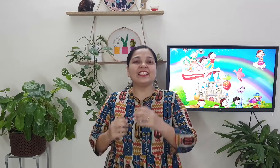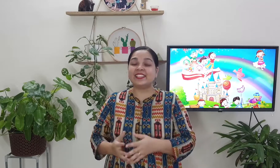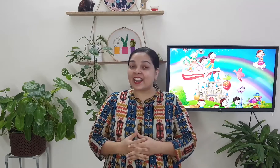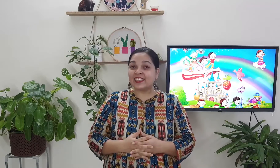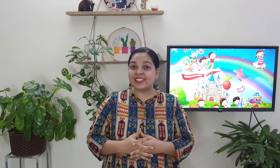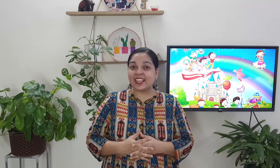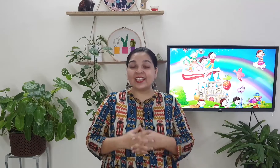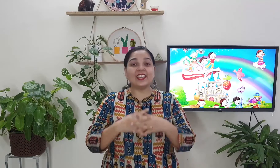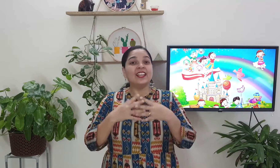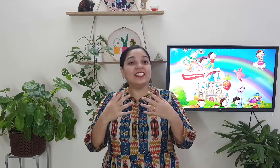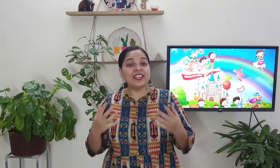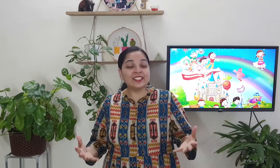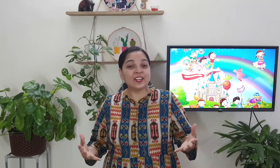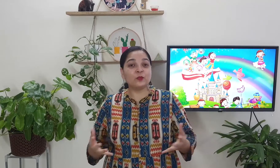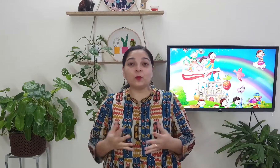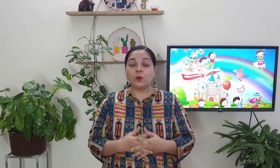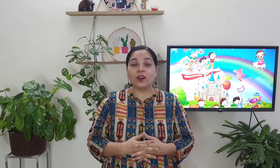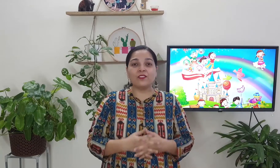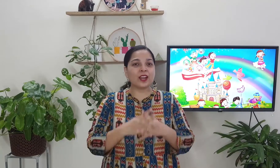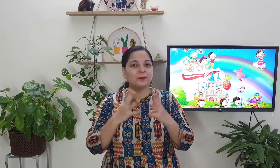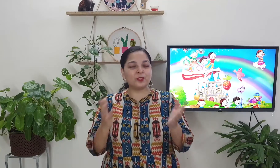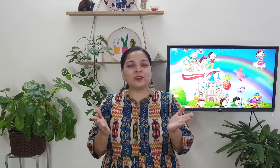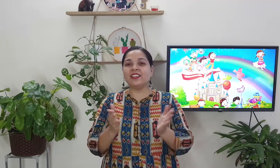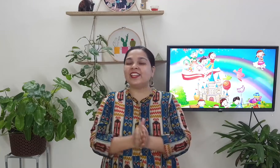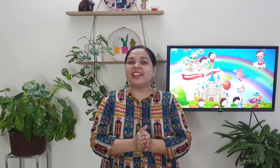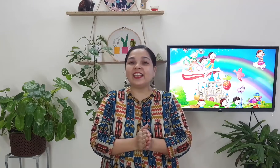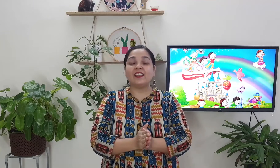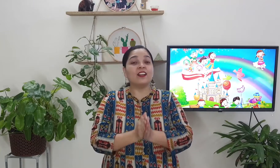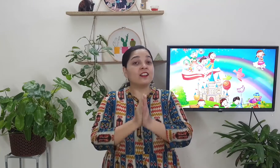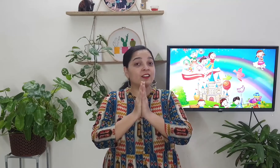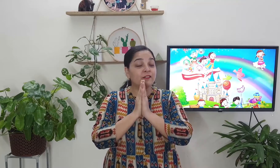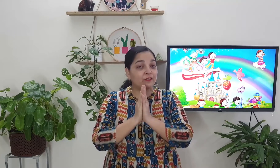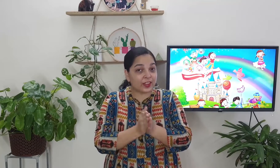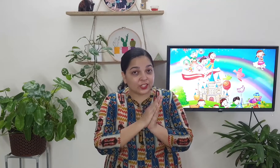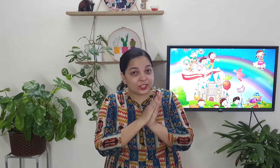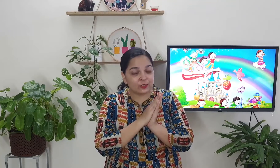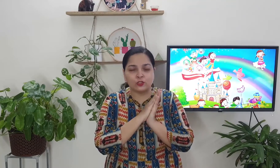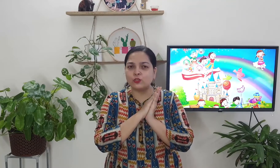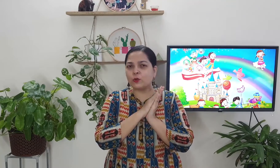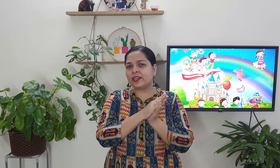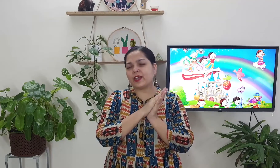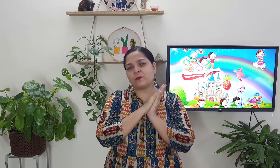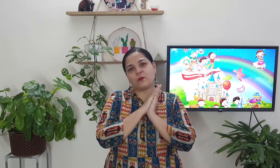பாடுவது, நடனம், வார்த்தையை கேட்பது, பரமசத்தியத்தில் பரவசம் வாசிப்பு, அறிக்கை செய்தோம். வாவ்,